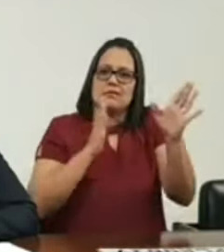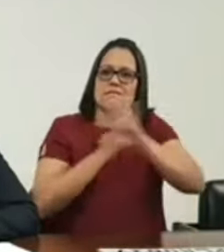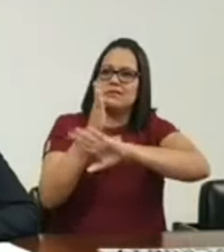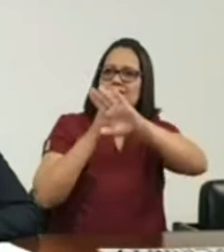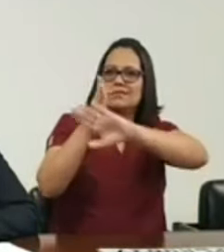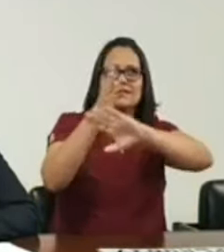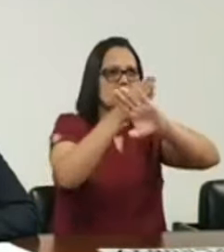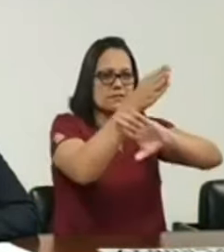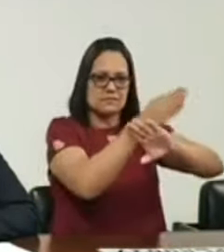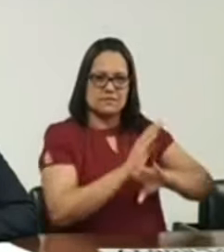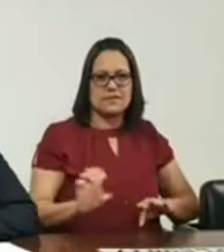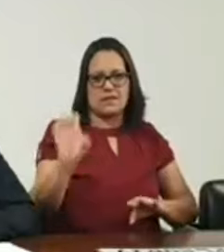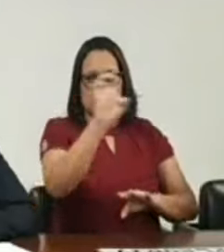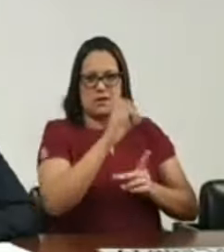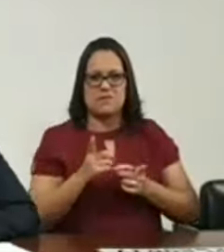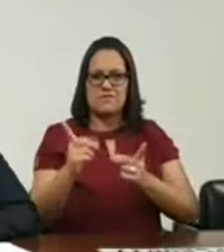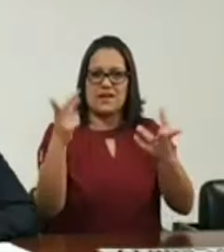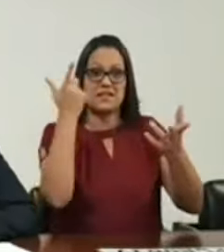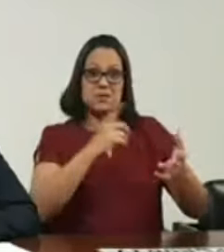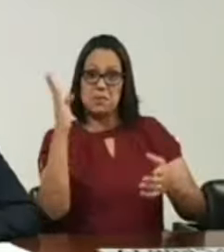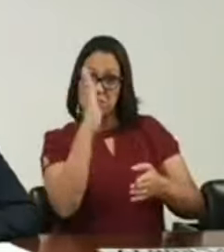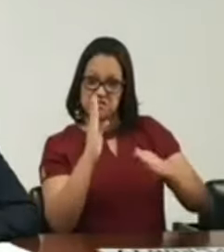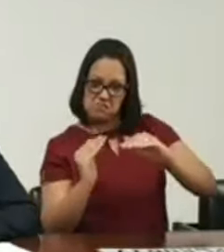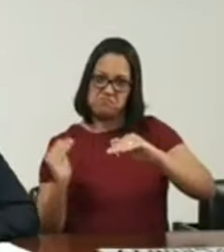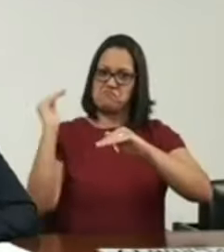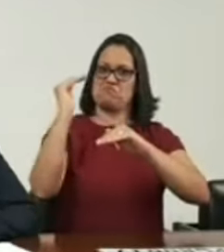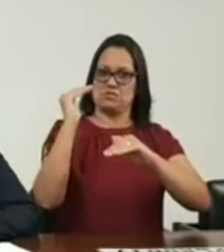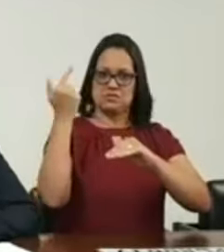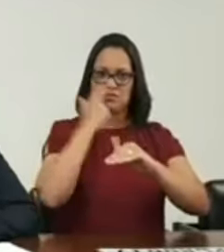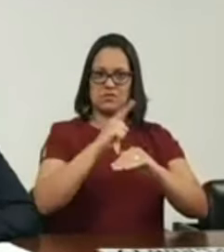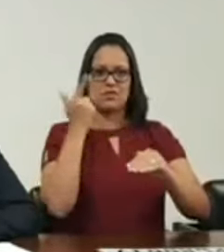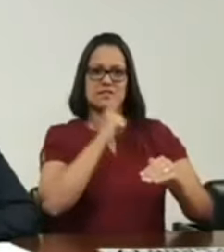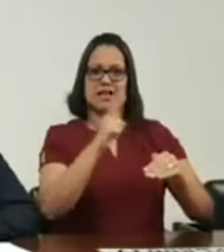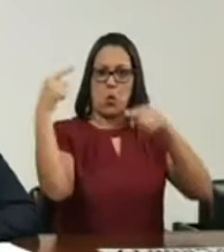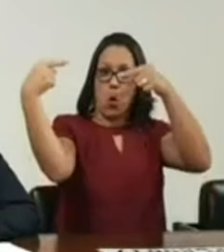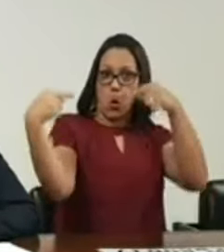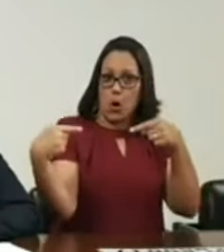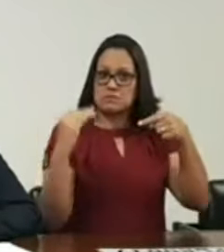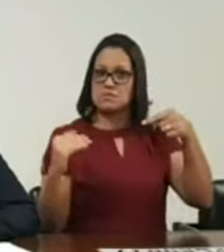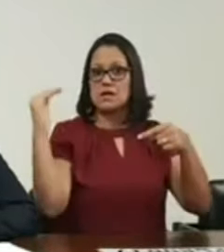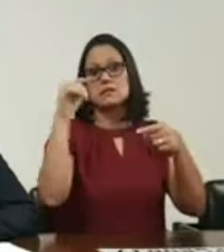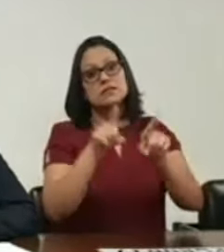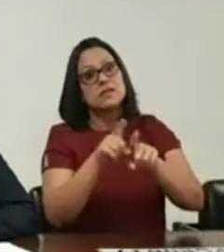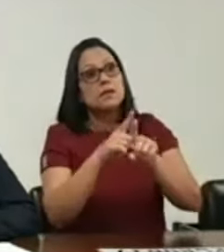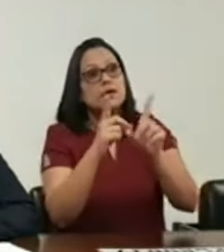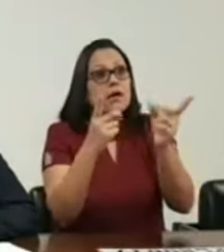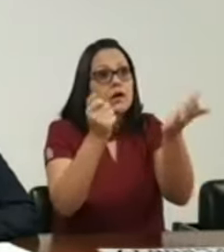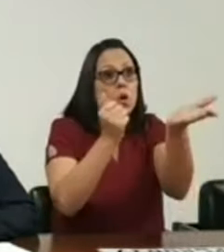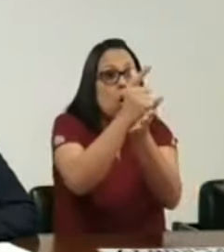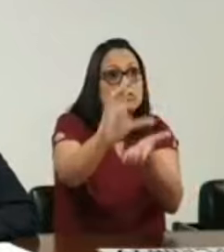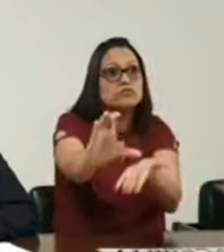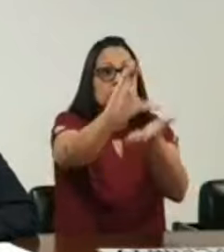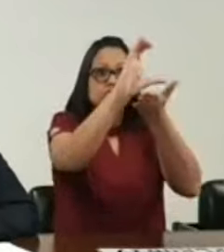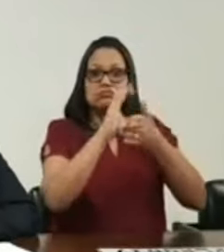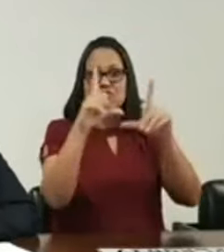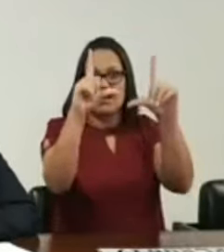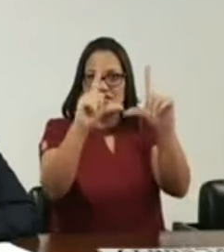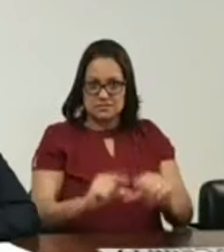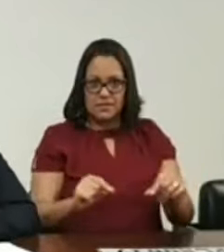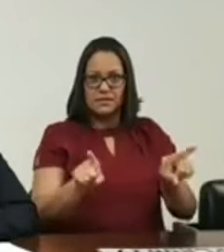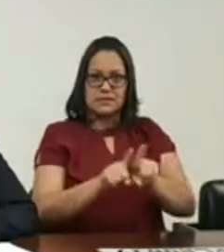preferencial ao mercado europeu, colocando a gente em condições muito melhores de concorrência. Além disso, barateamento de custos, porque em toda a estrutura econômica vai